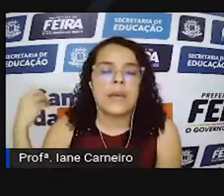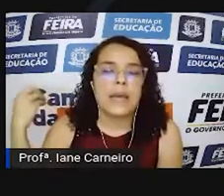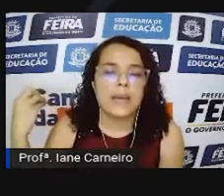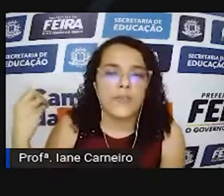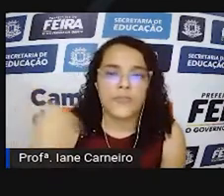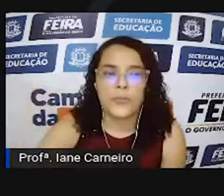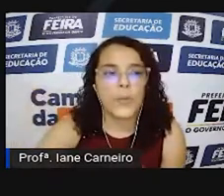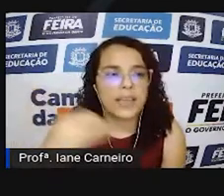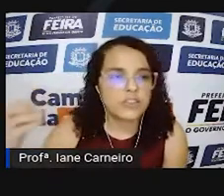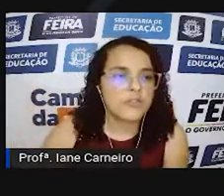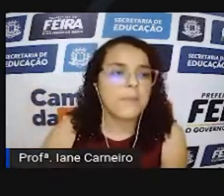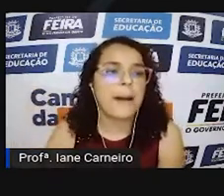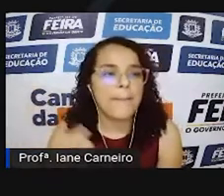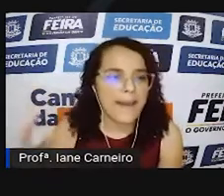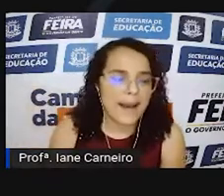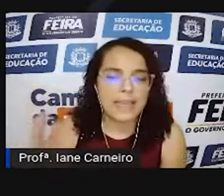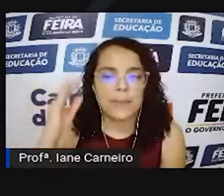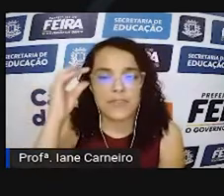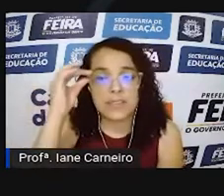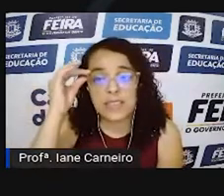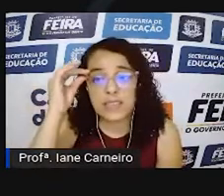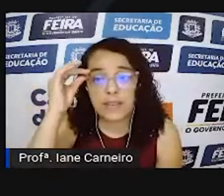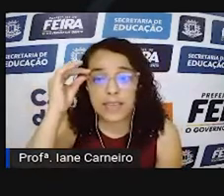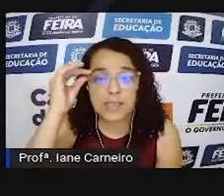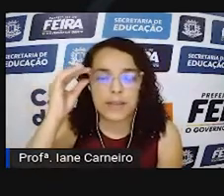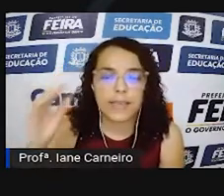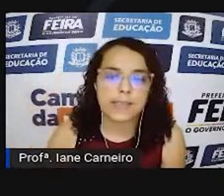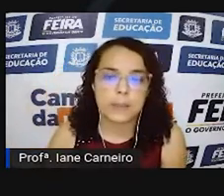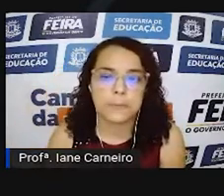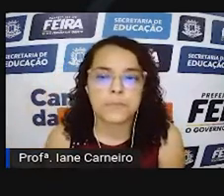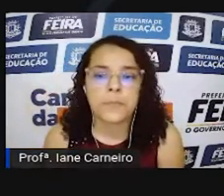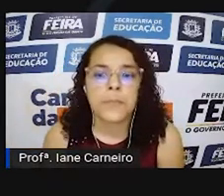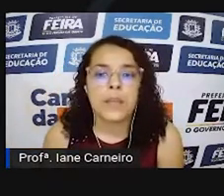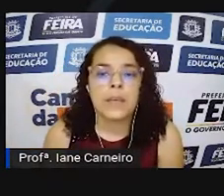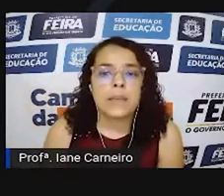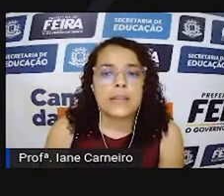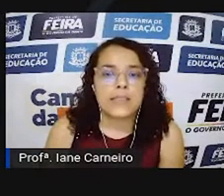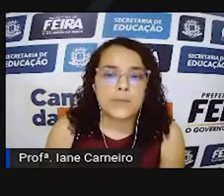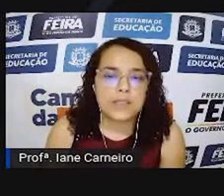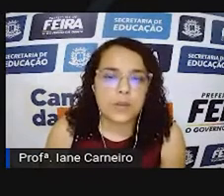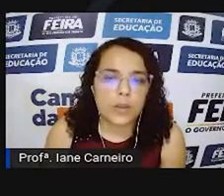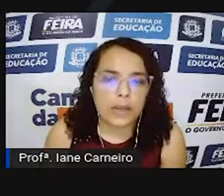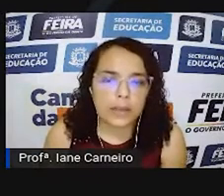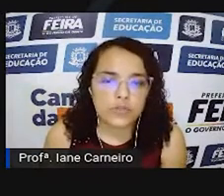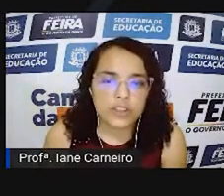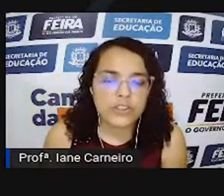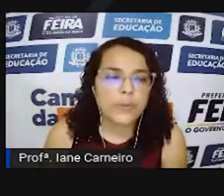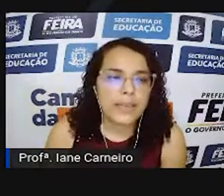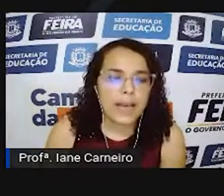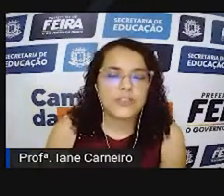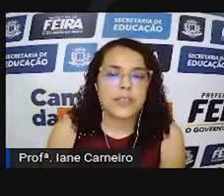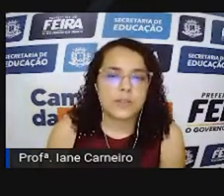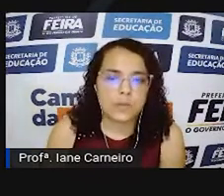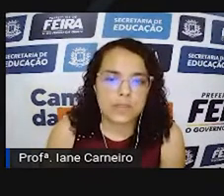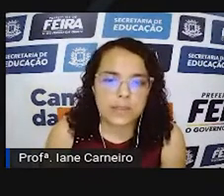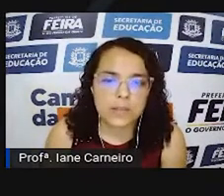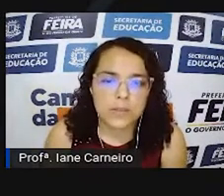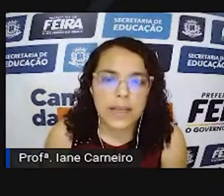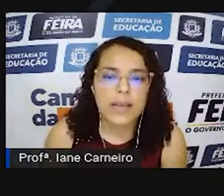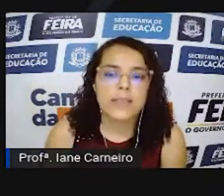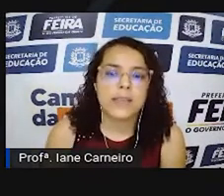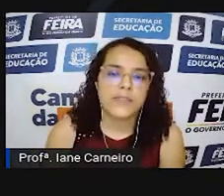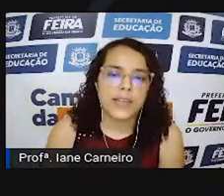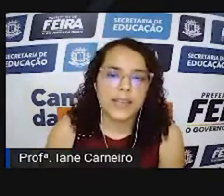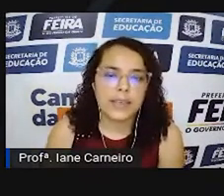iremos, como é que a gente vai mapear, né, para fazer essa avaliação. Trazemos a sugestão que haja, né, as